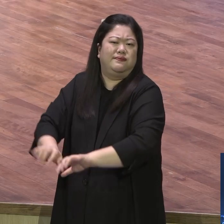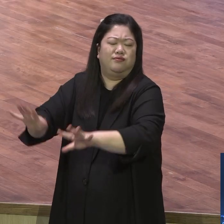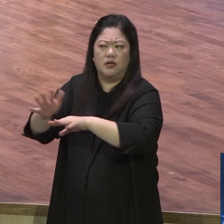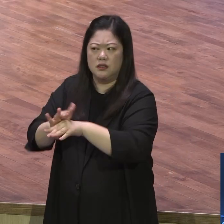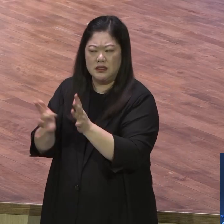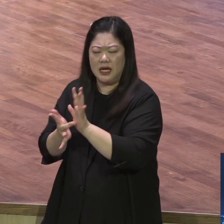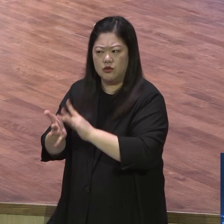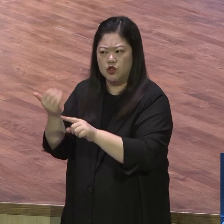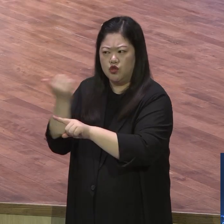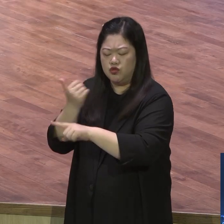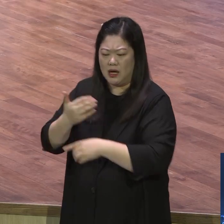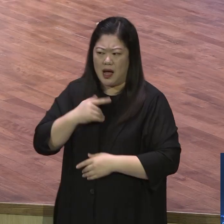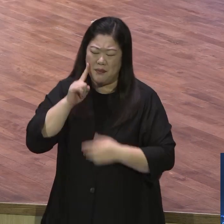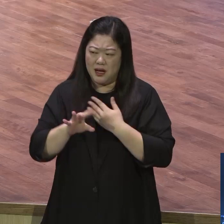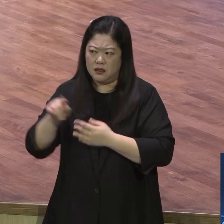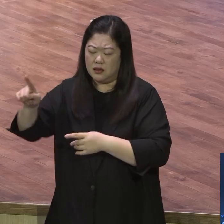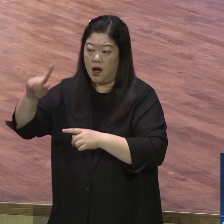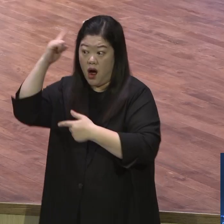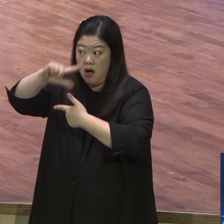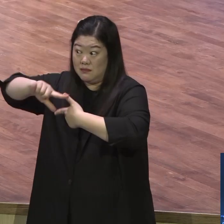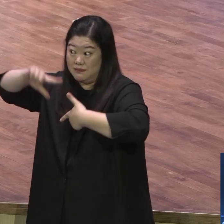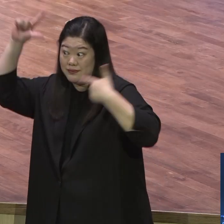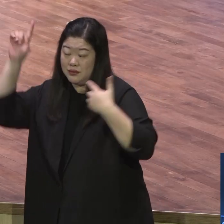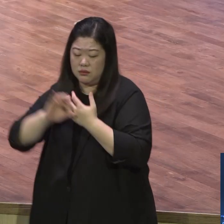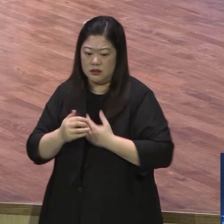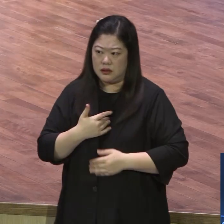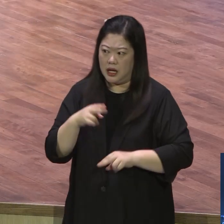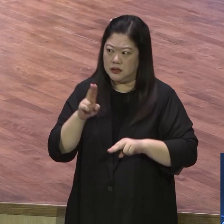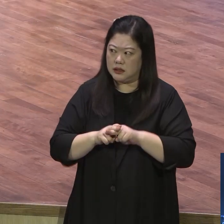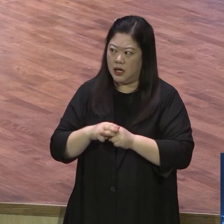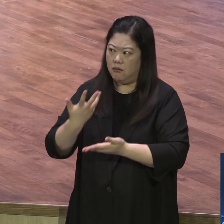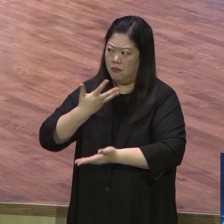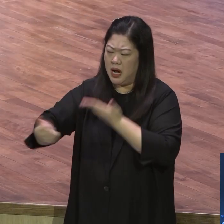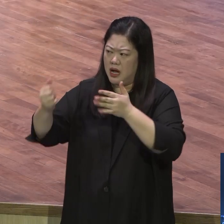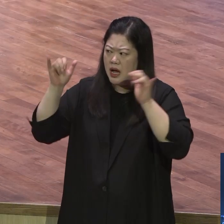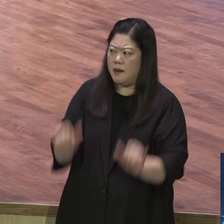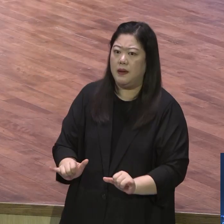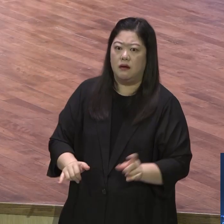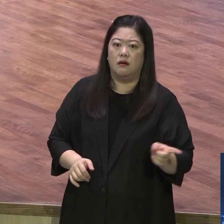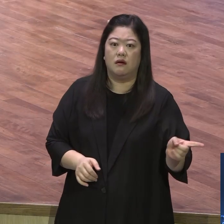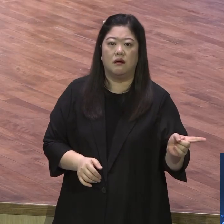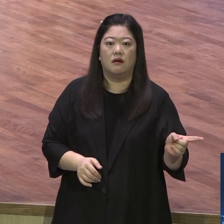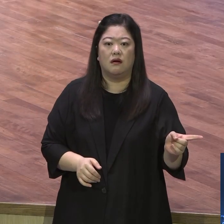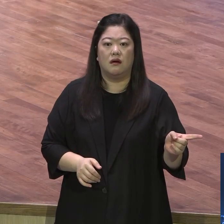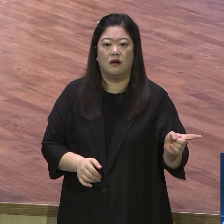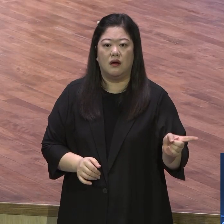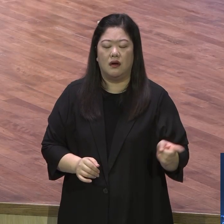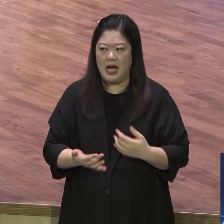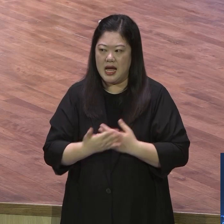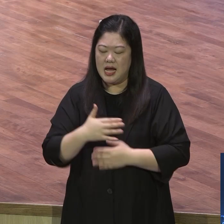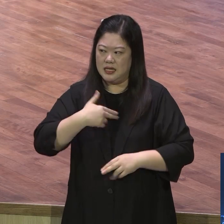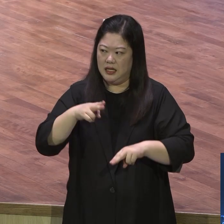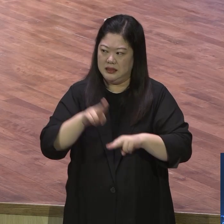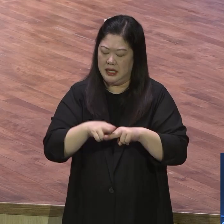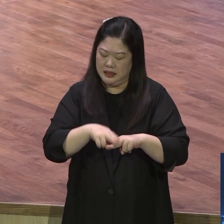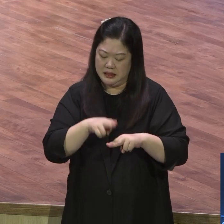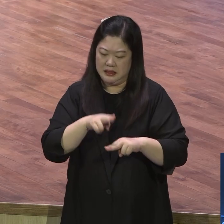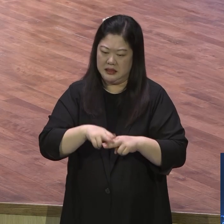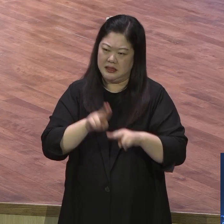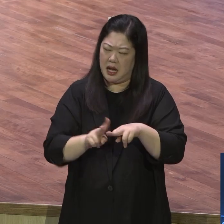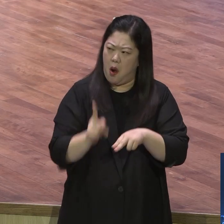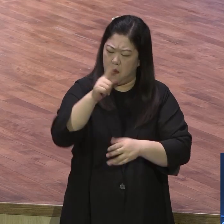자기 동기 다 가지고 동기 가진 사람 하고는 대화 안 됩니다 자기 교육 자기 동기 다 가지고 사람은 은혜